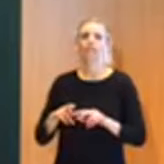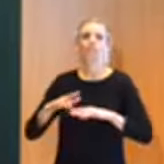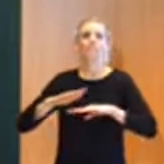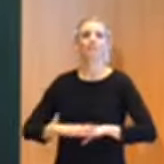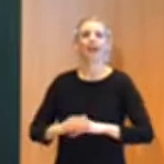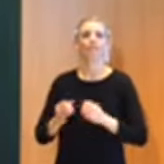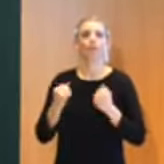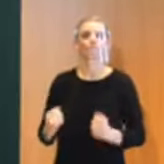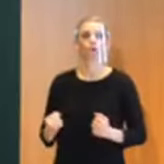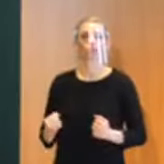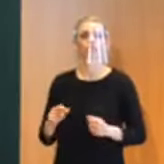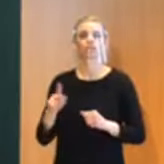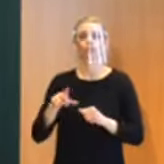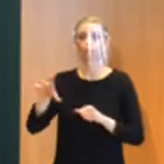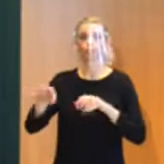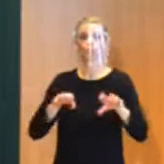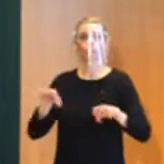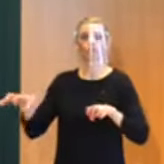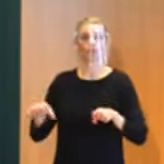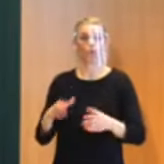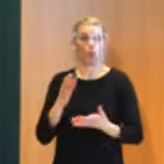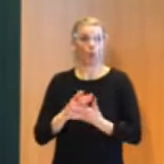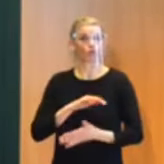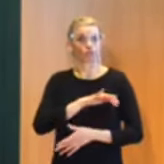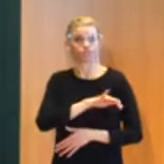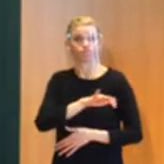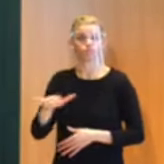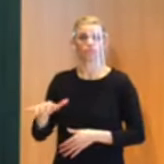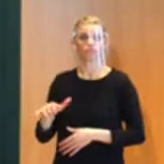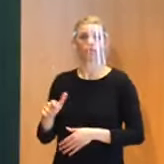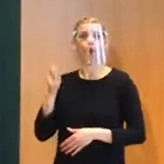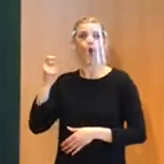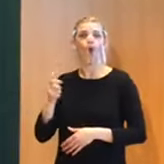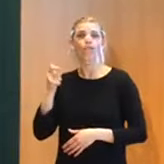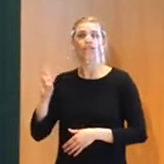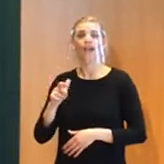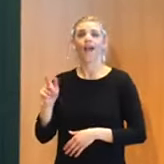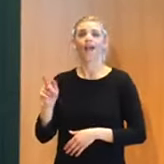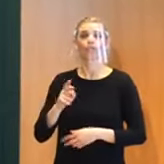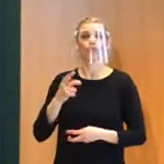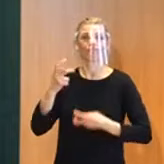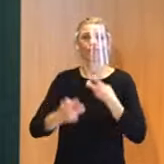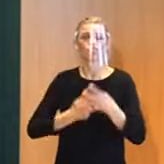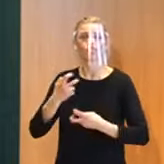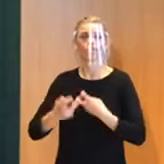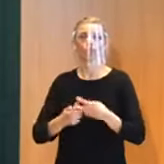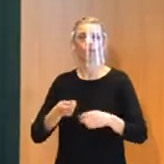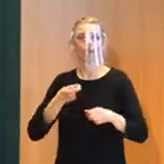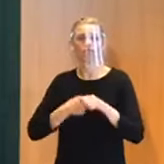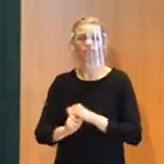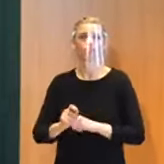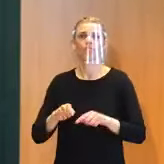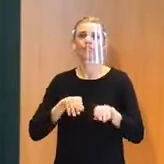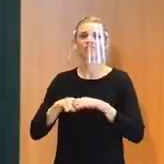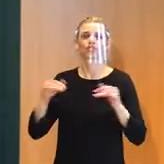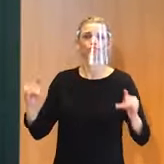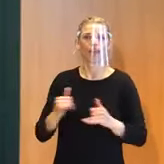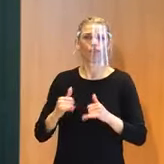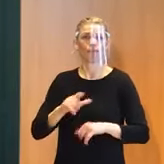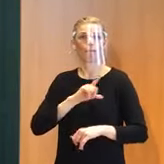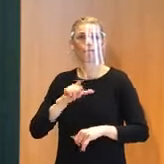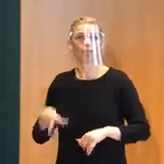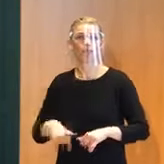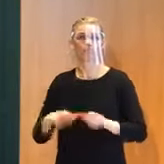množstvo orgánov, ktoré bojujú proti korupcii. Máme tu vyšetrovateľov, policajtov, máme tu prokuratúru, ministerstvo